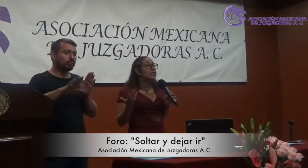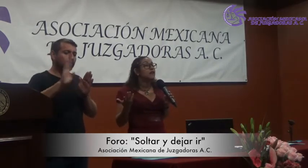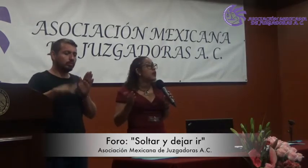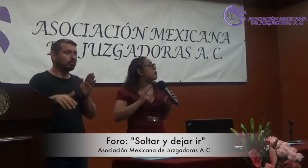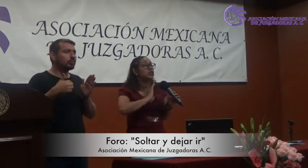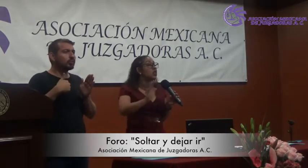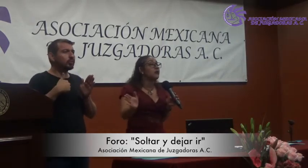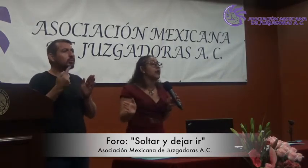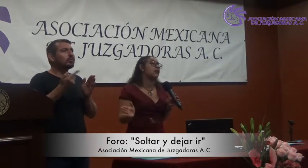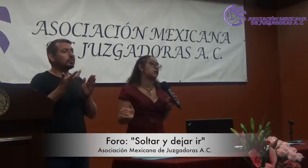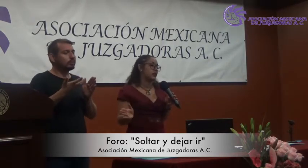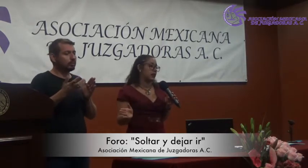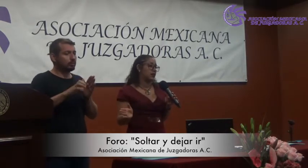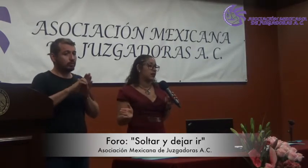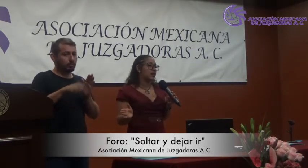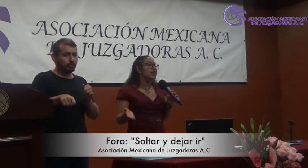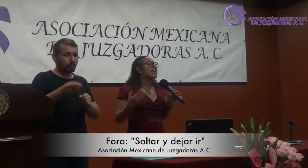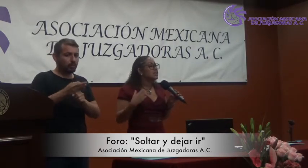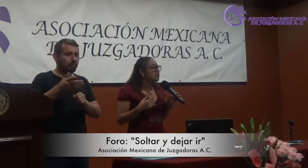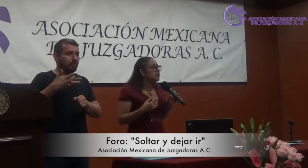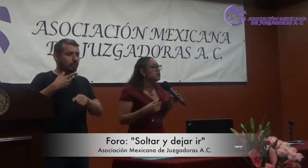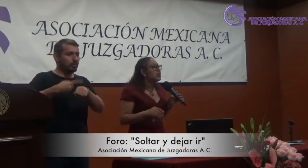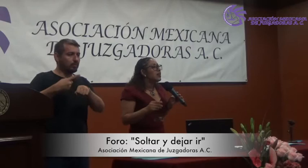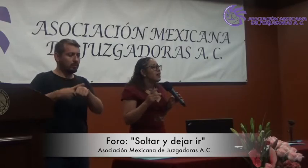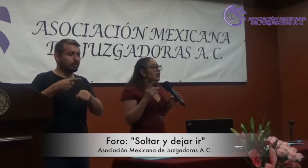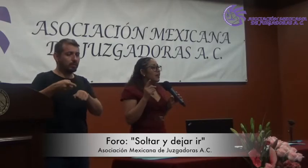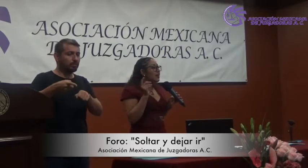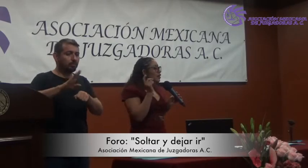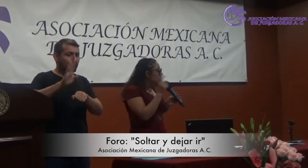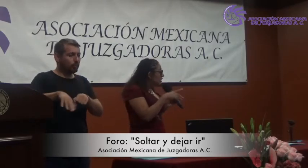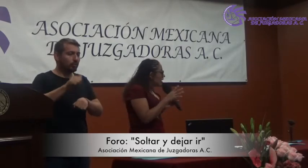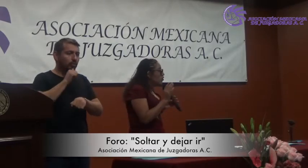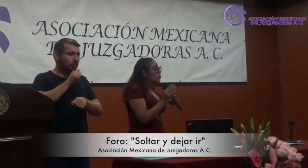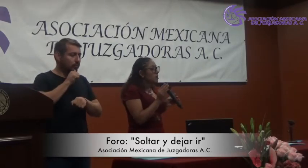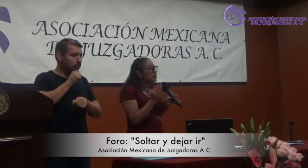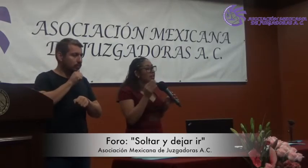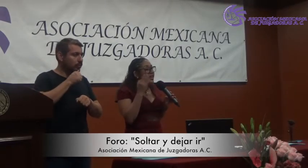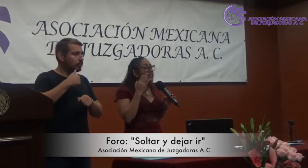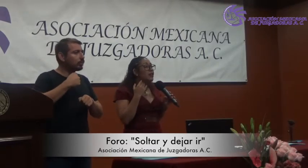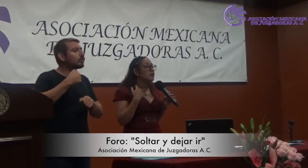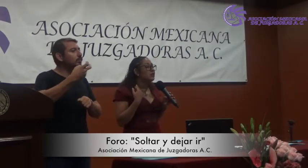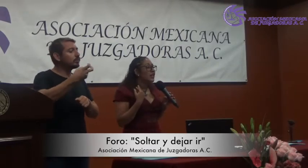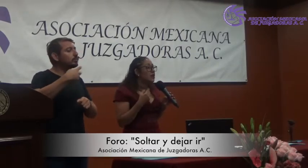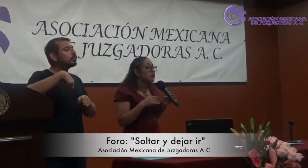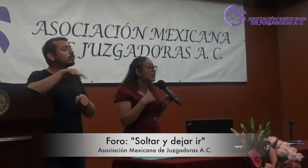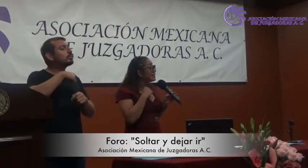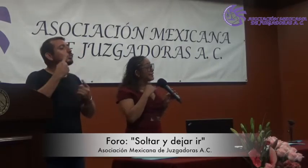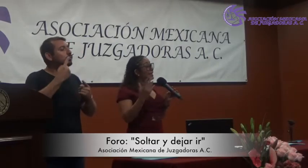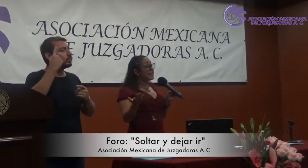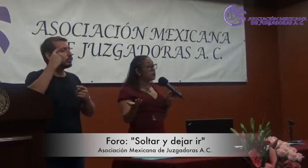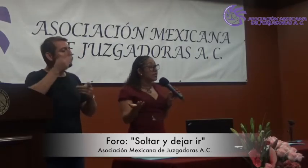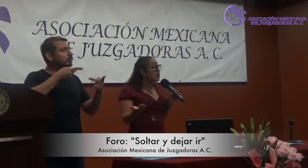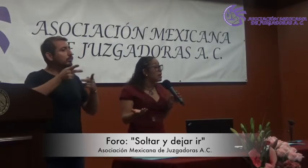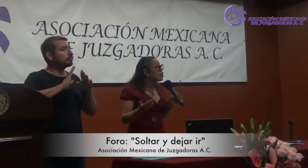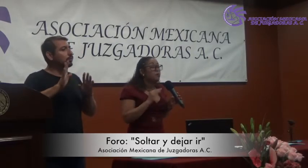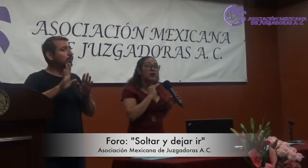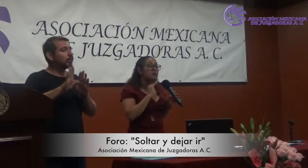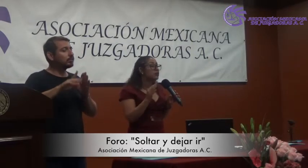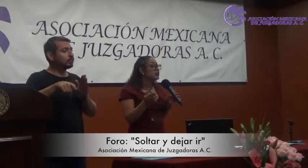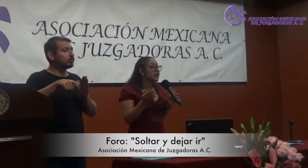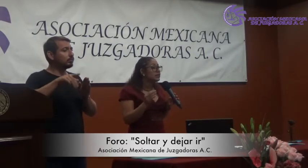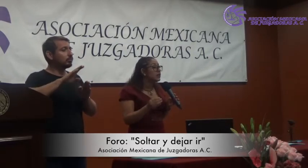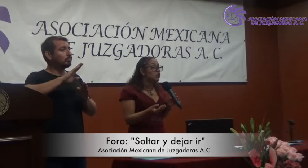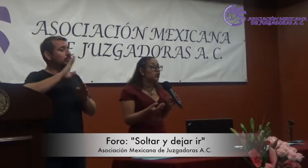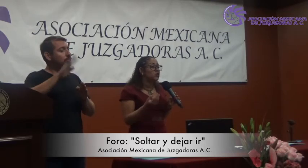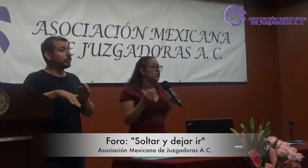amada que está enferma todavía no se va. Es más, en un momento adelante veremos que la muerte es indeterminable. No